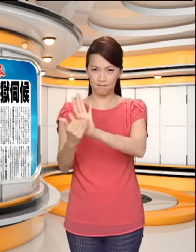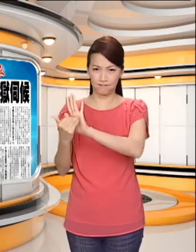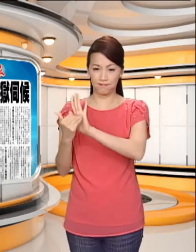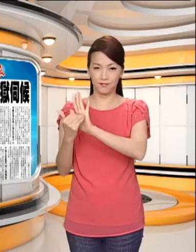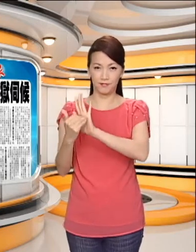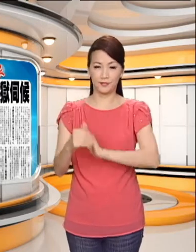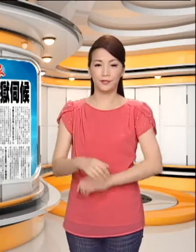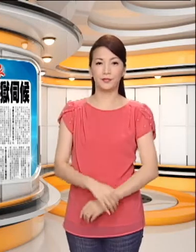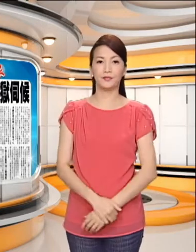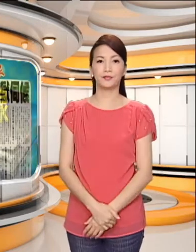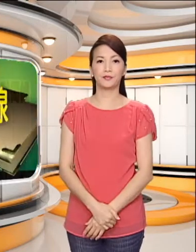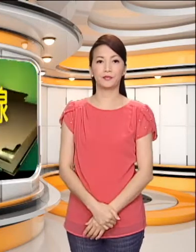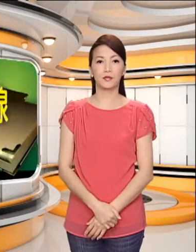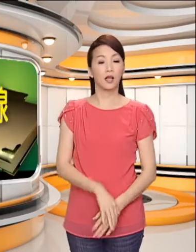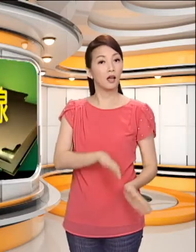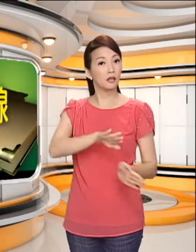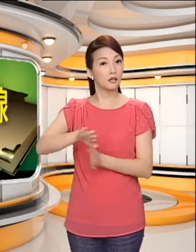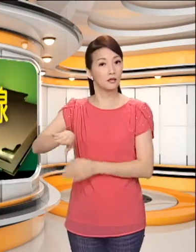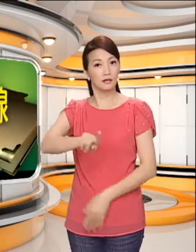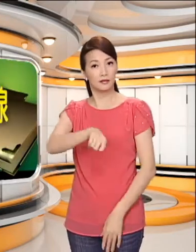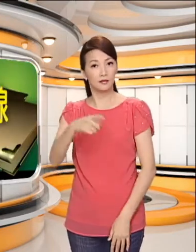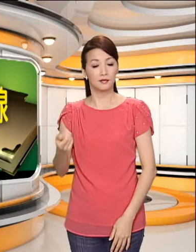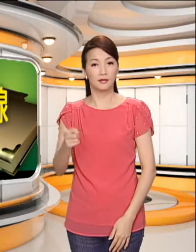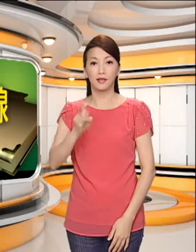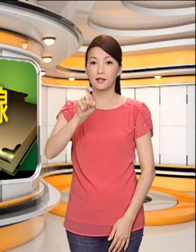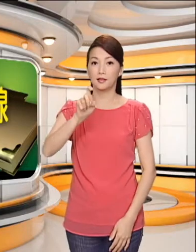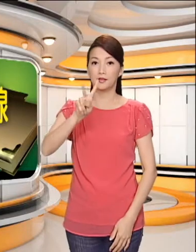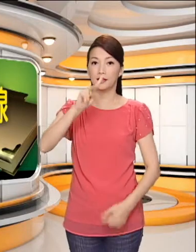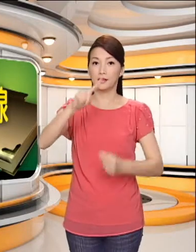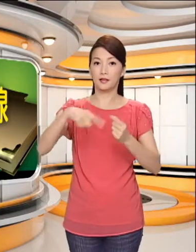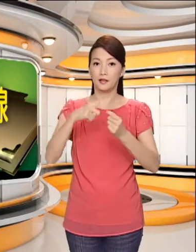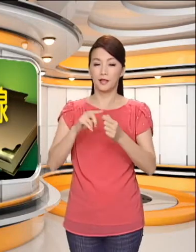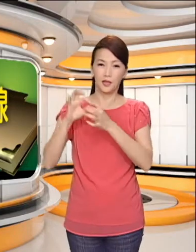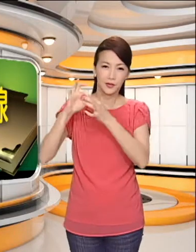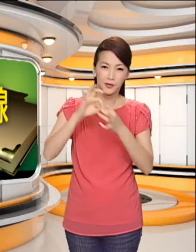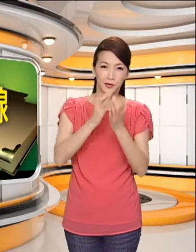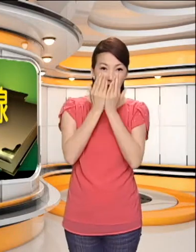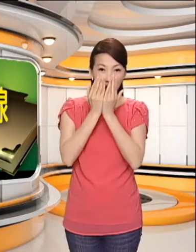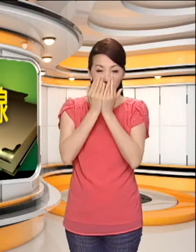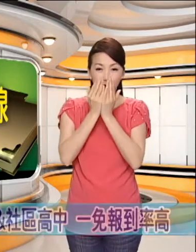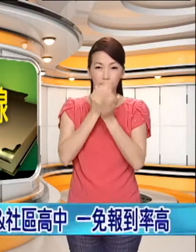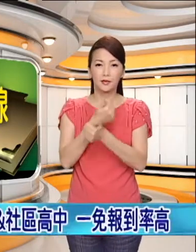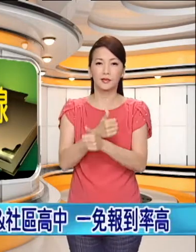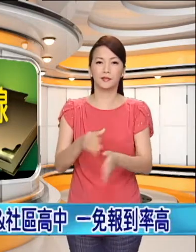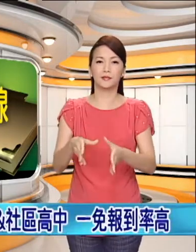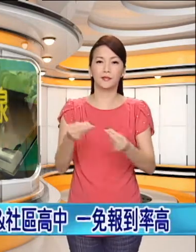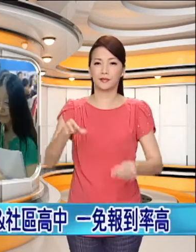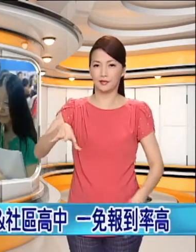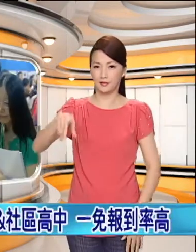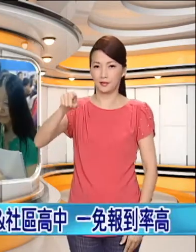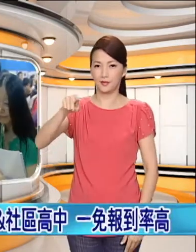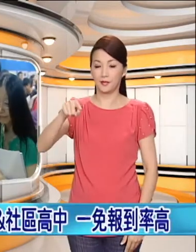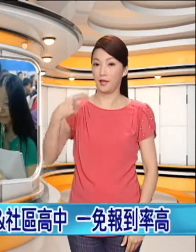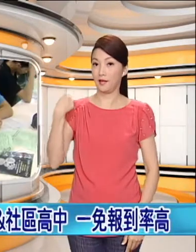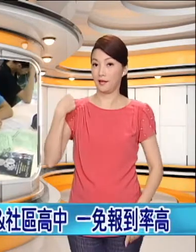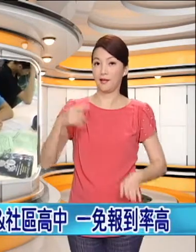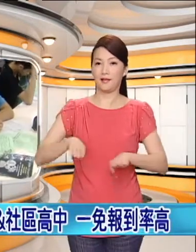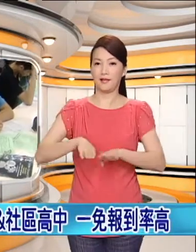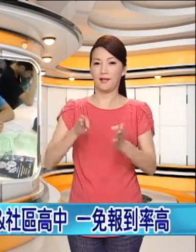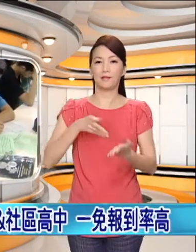而了解完了三大报的头条，再来看到12年国教第一次免试入学，昨天报道